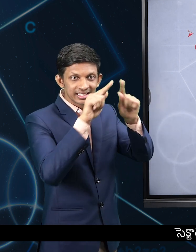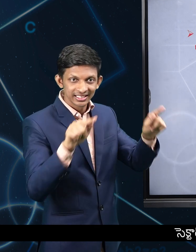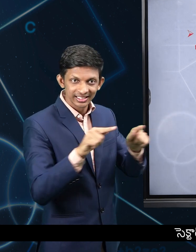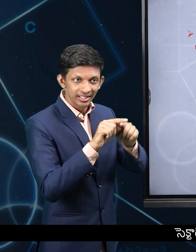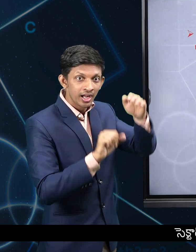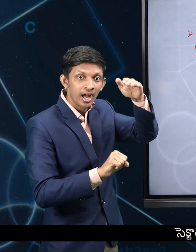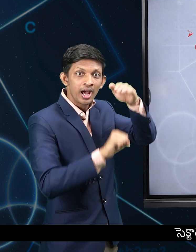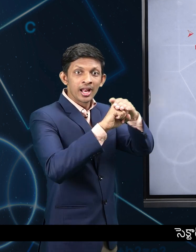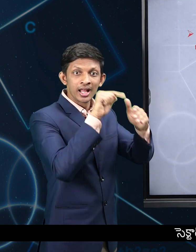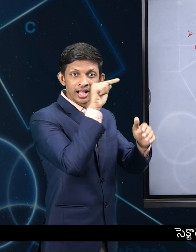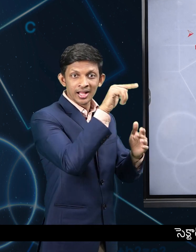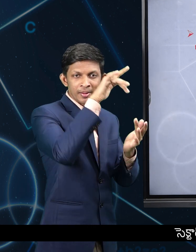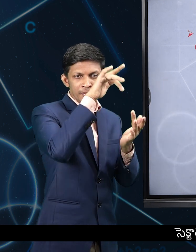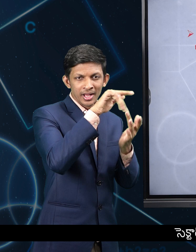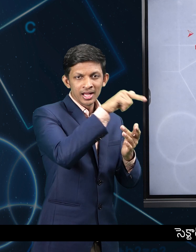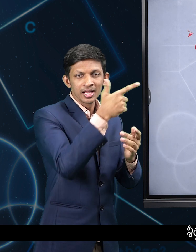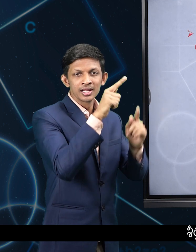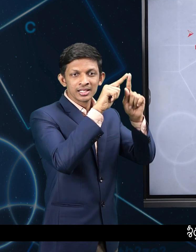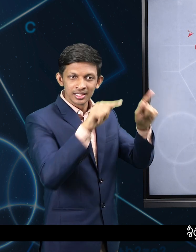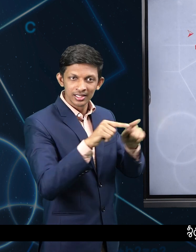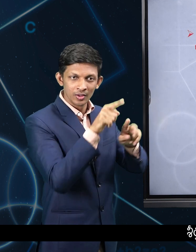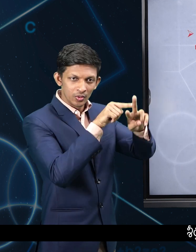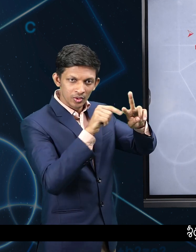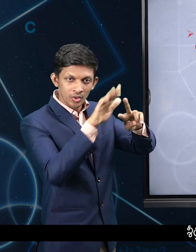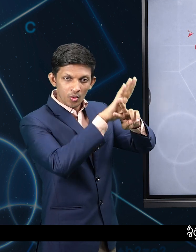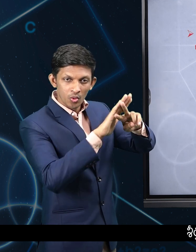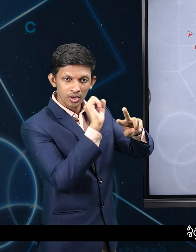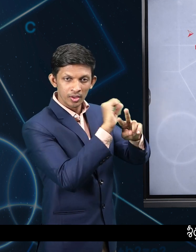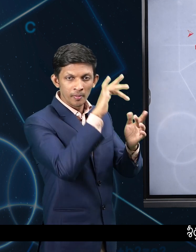సెక్టార్ యొక్క కేంద్ర కోణం యొక్క శీర్షం వృత్తం యొక్క కేంద్రం.